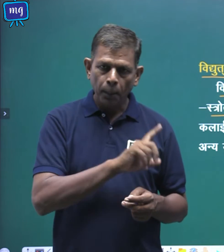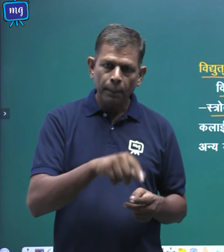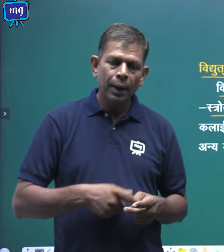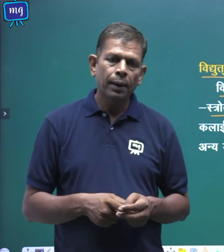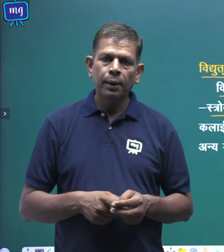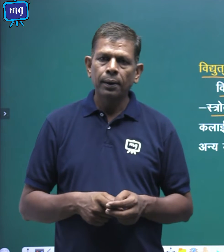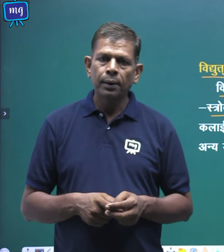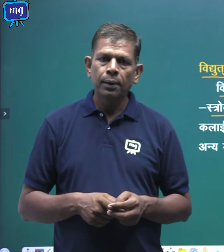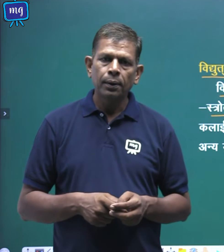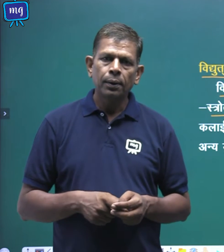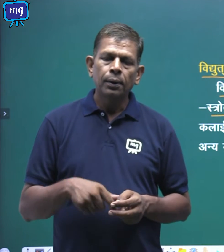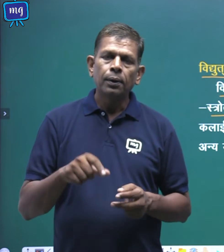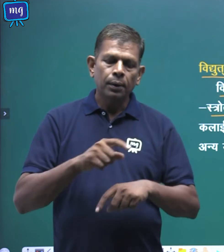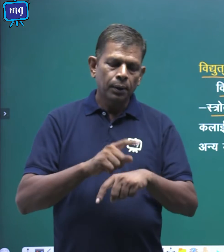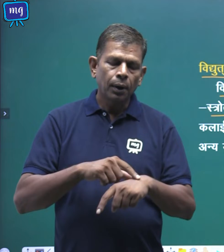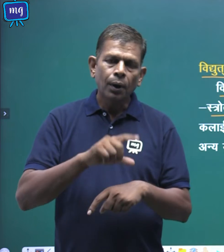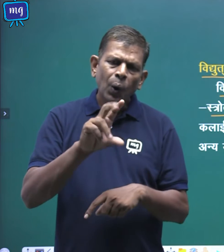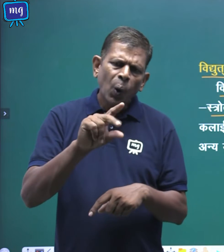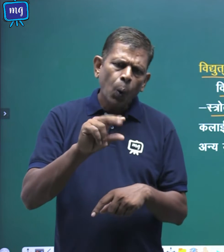अलार्म घड़ी,